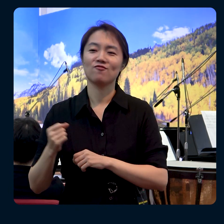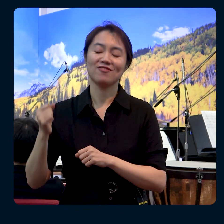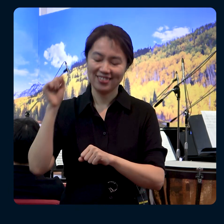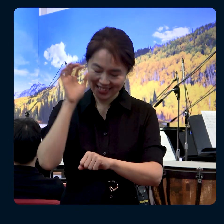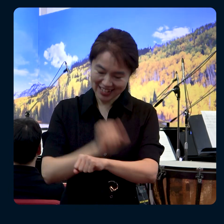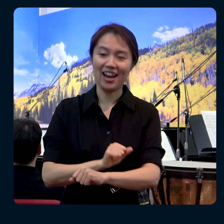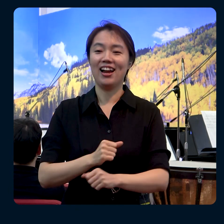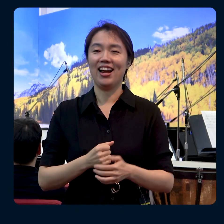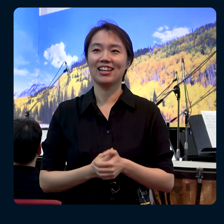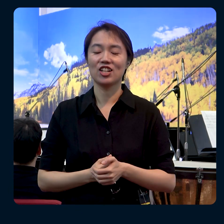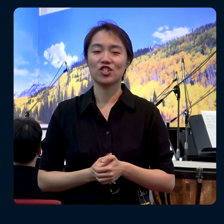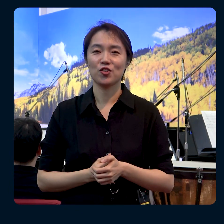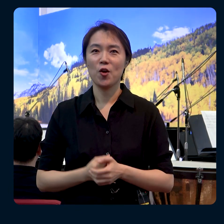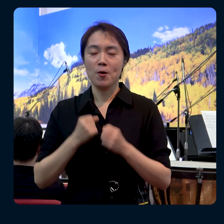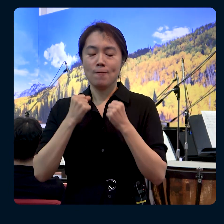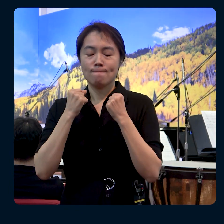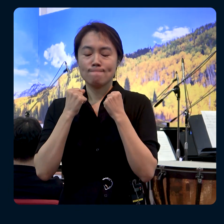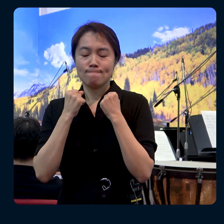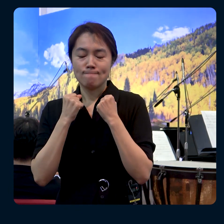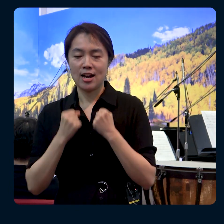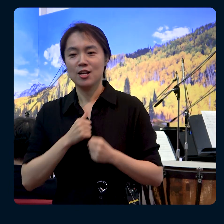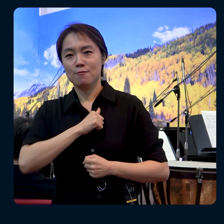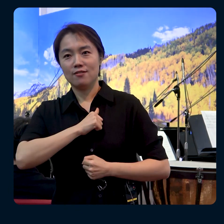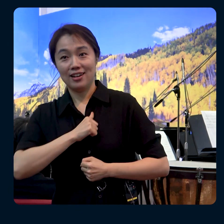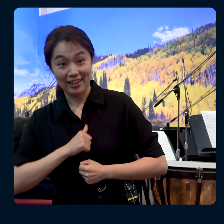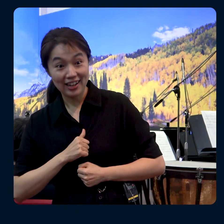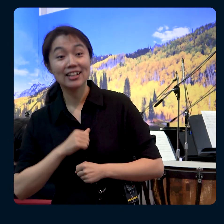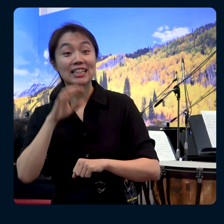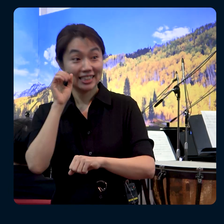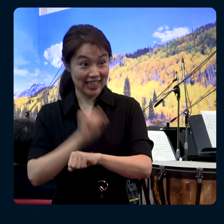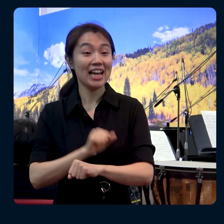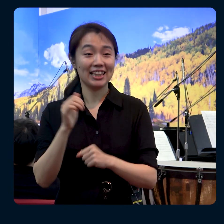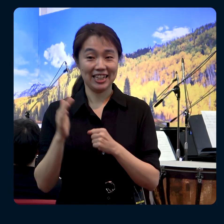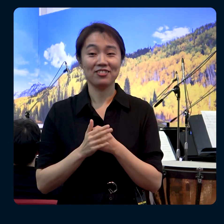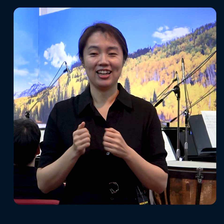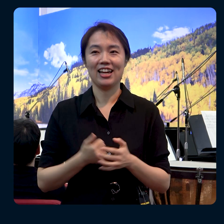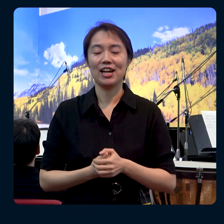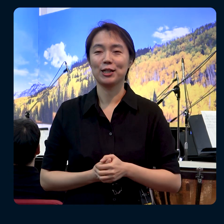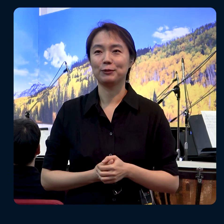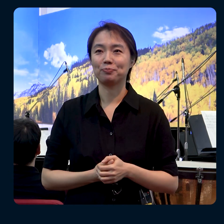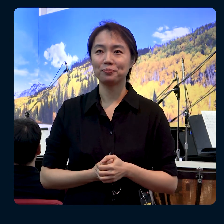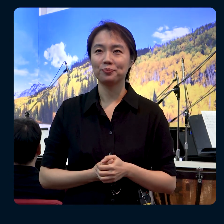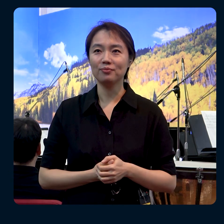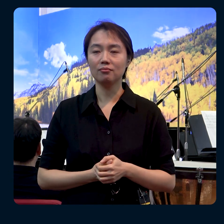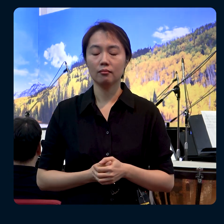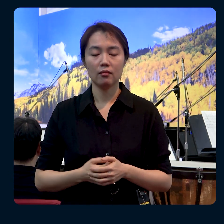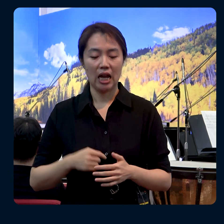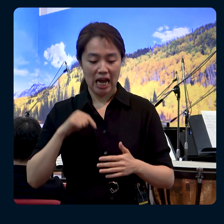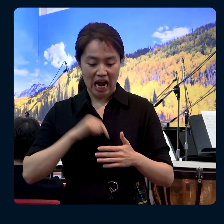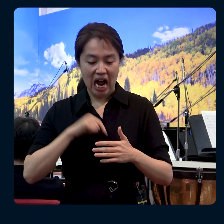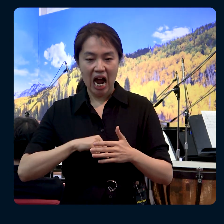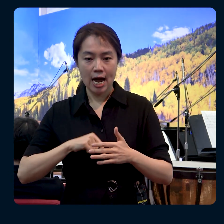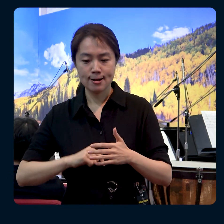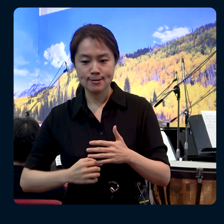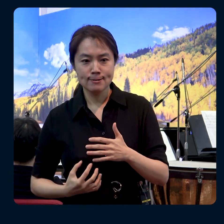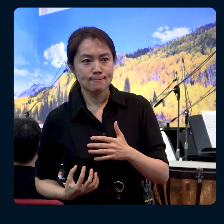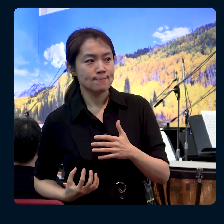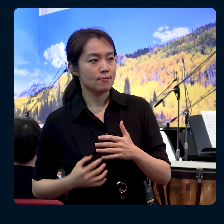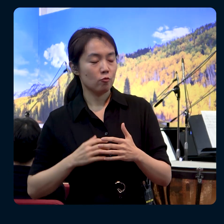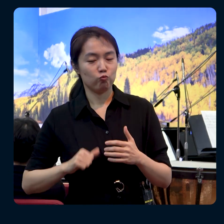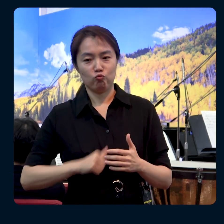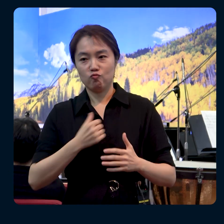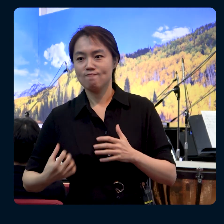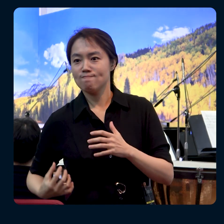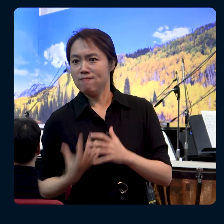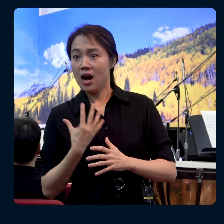살려서, 버티고 견디는 영성을 살려서, 예, 정말 속은 뒤집어지는데 겉으로는